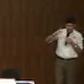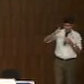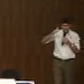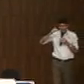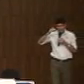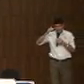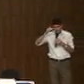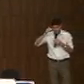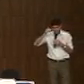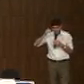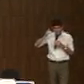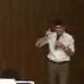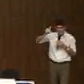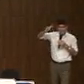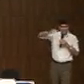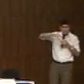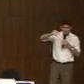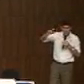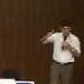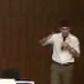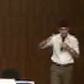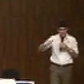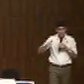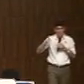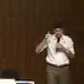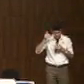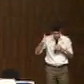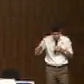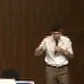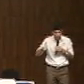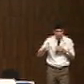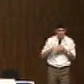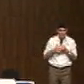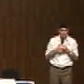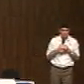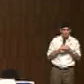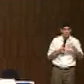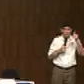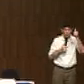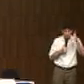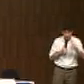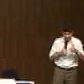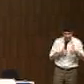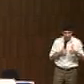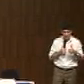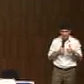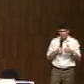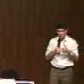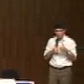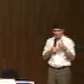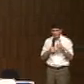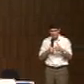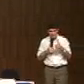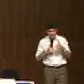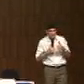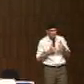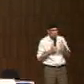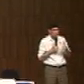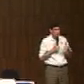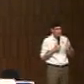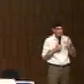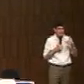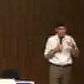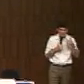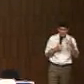de crescer, de expandir, foi muito importante. Foi fundamental para que a gente pudesse ter esse